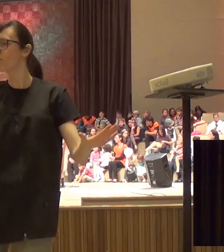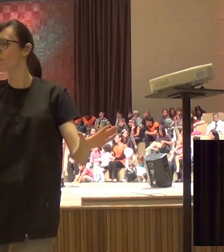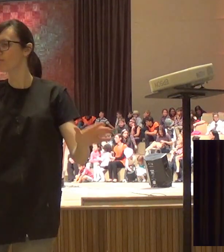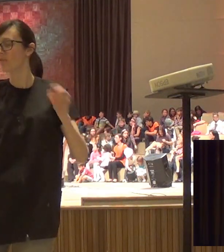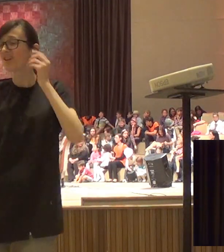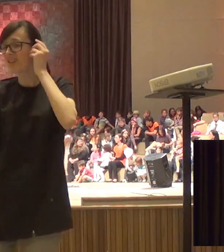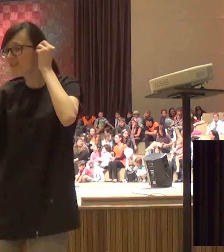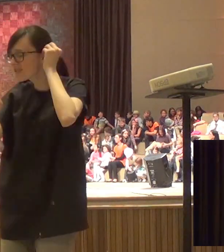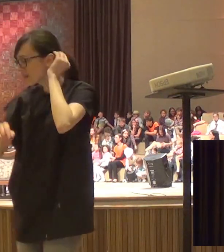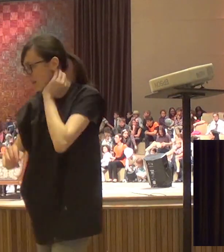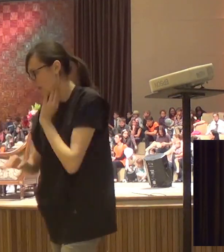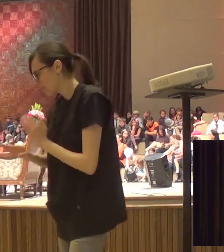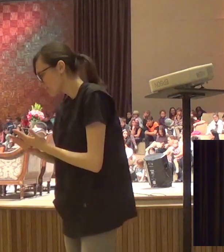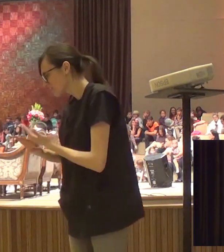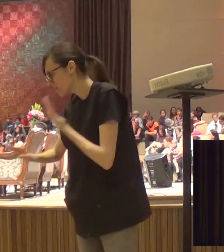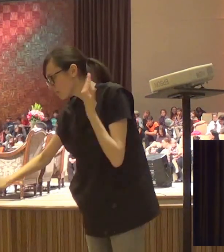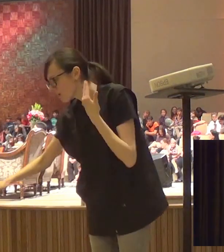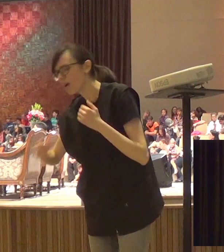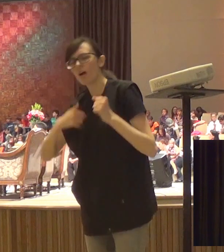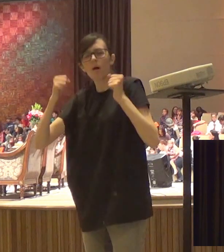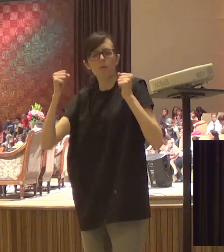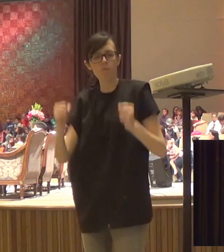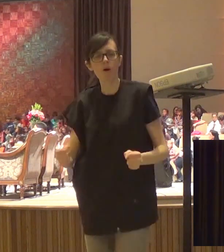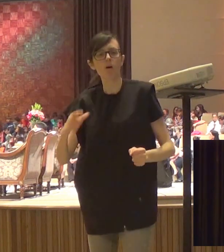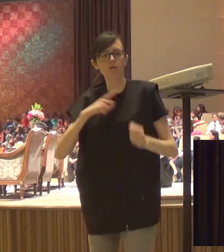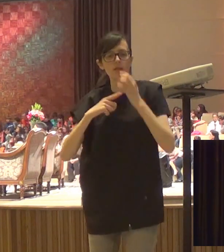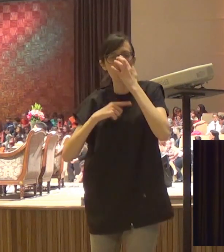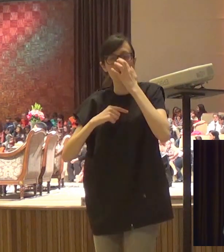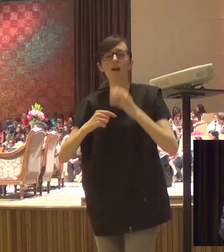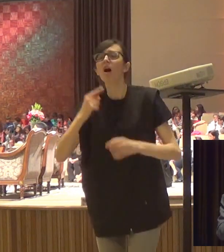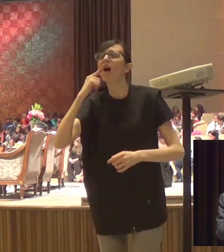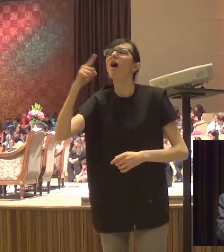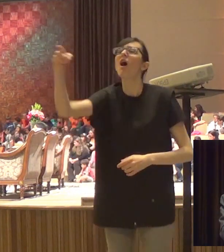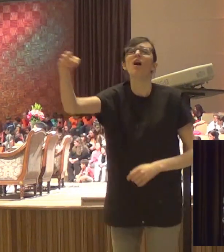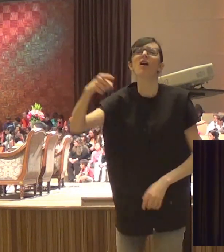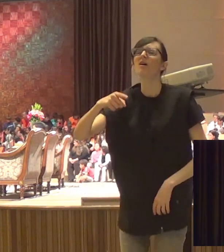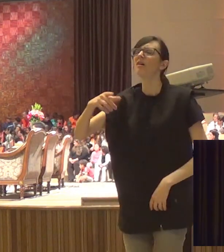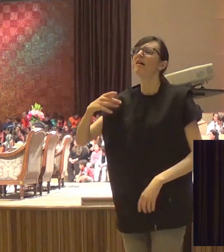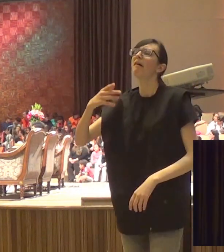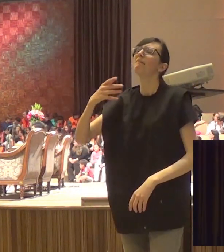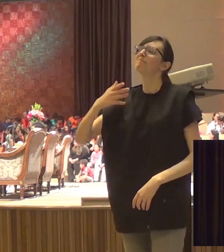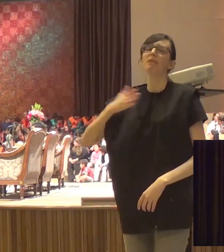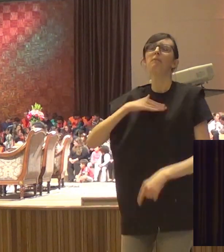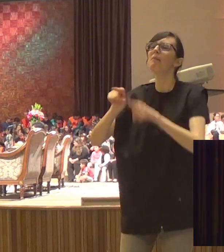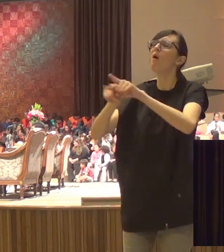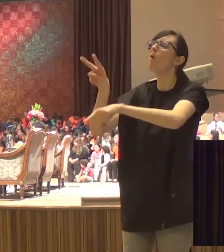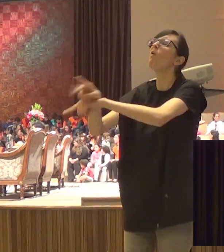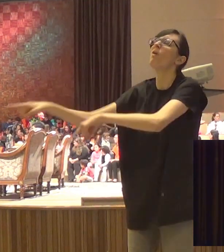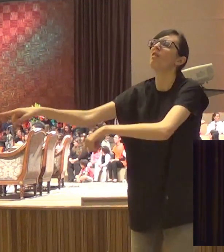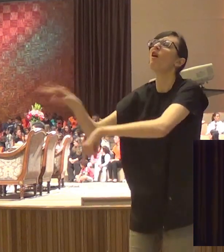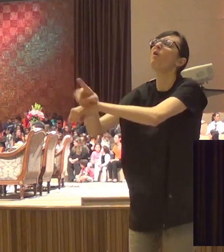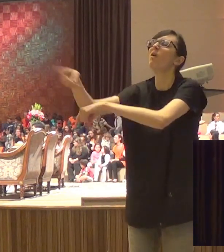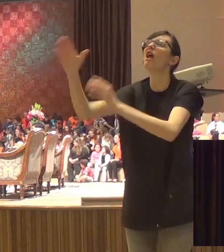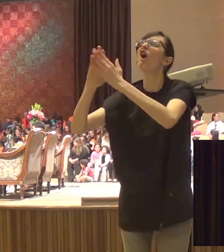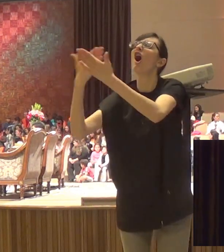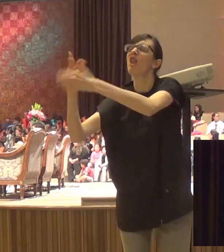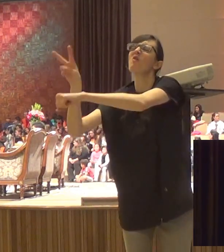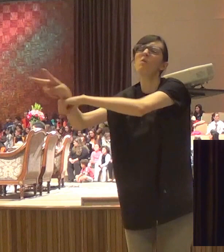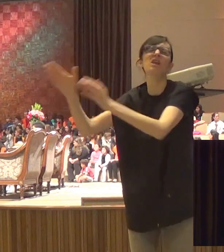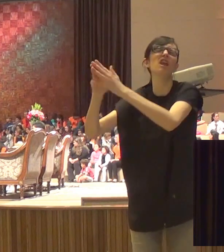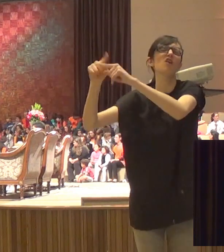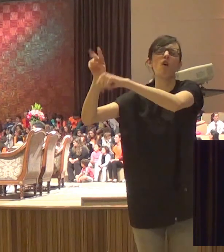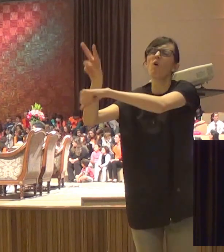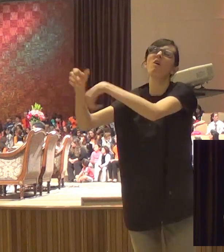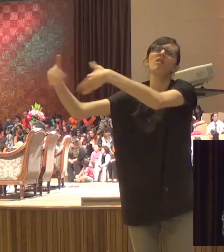Quando o coração dos pais estão longe dos seus filhos, pode haver muita terceirização do cuidado dos seus